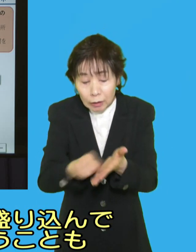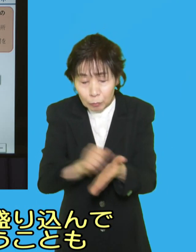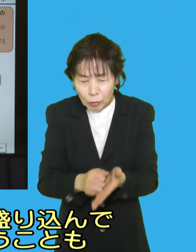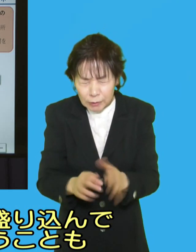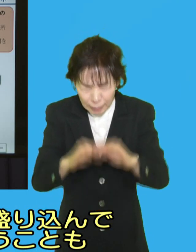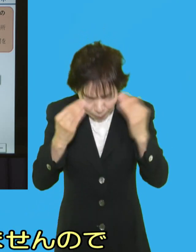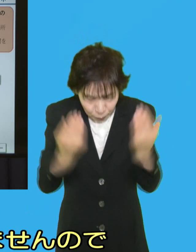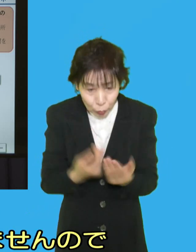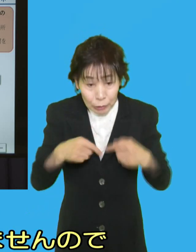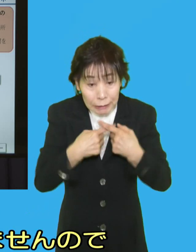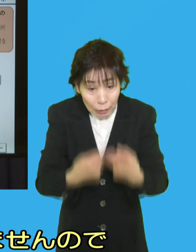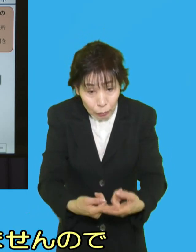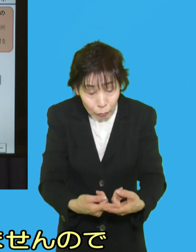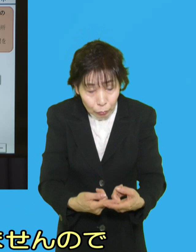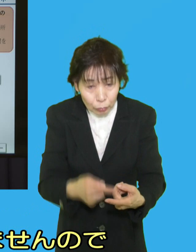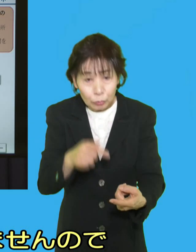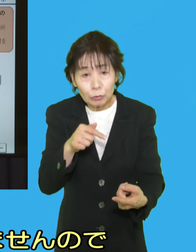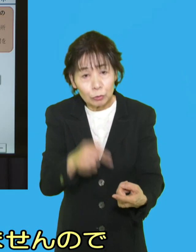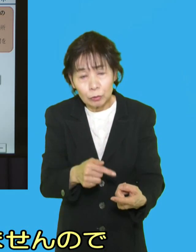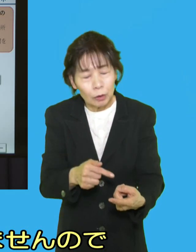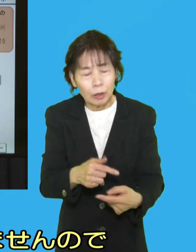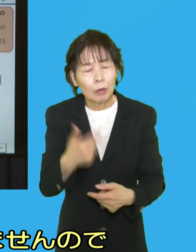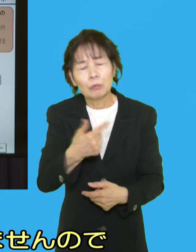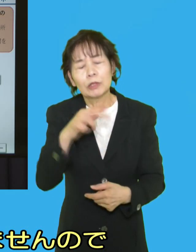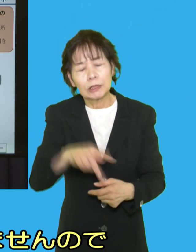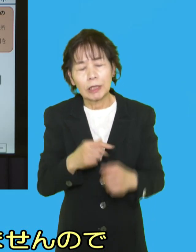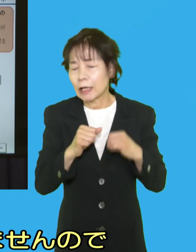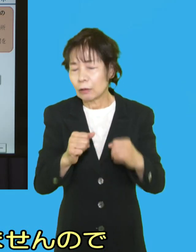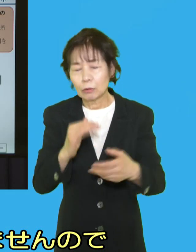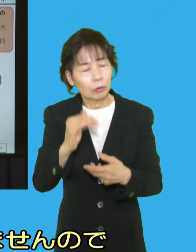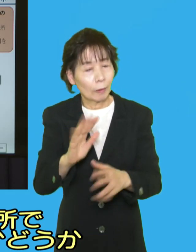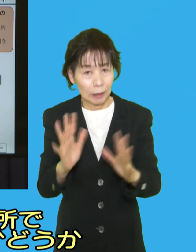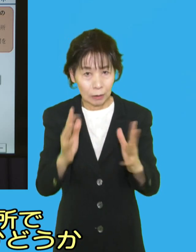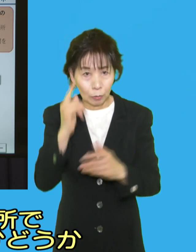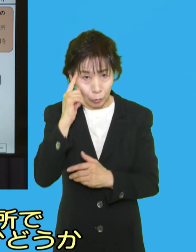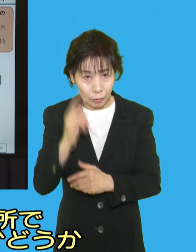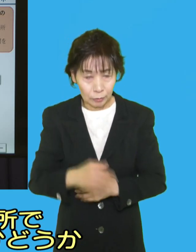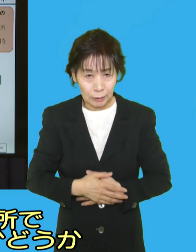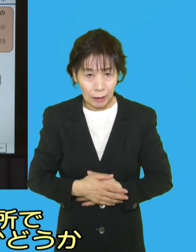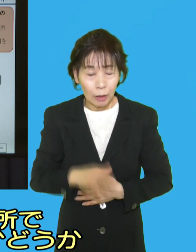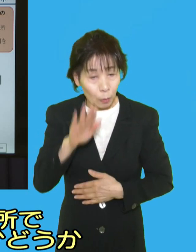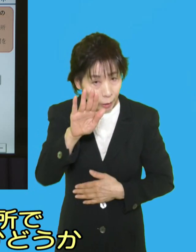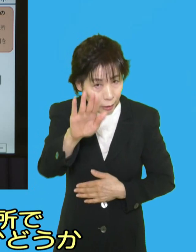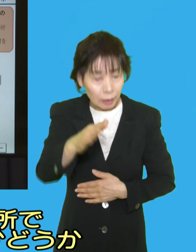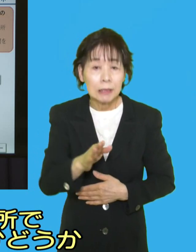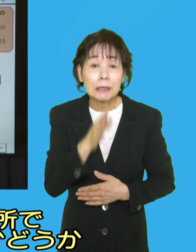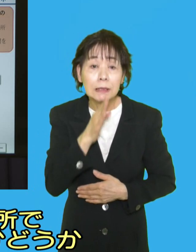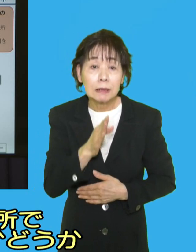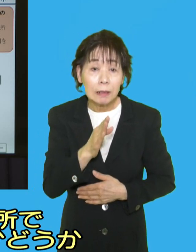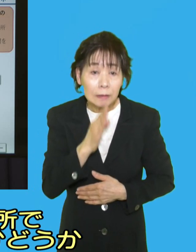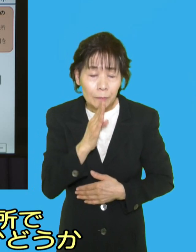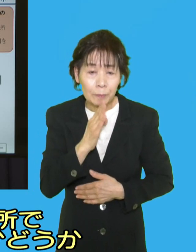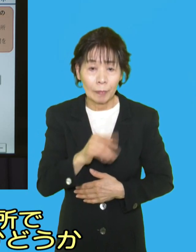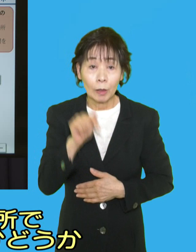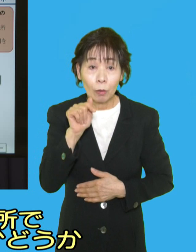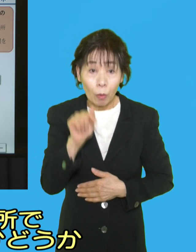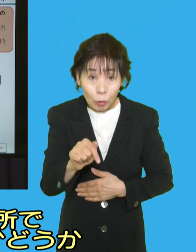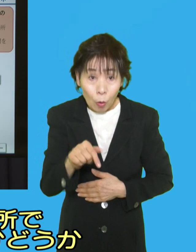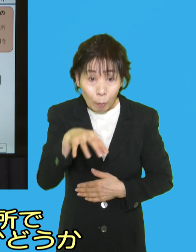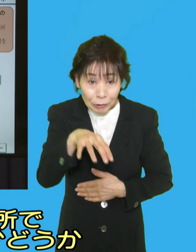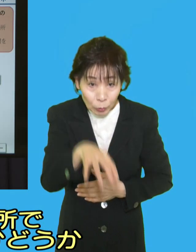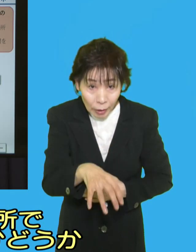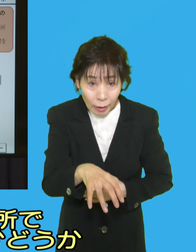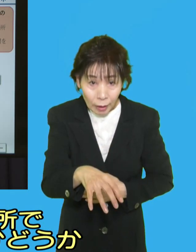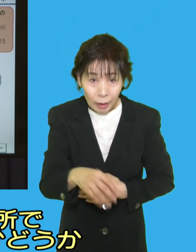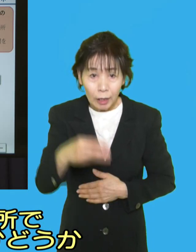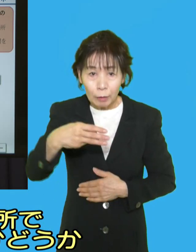ゅうぎゅうにするということも無理してやることはありませんので、まあ、これからその実際に、まあ、この場所で